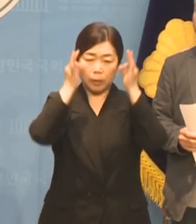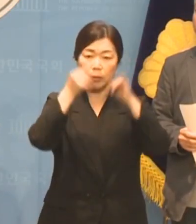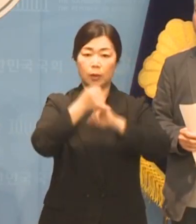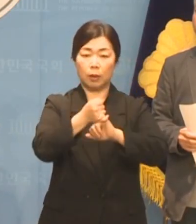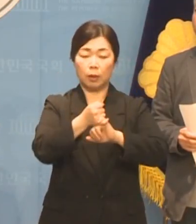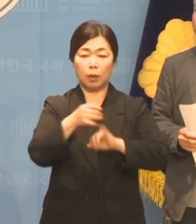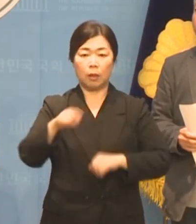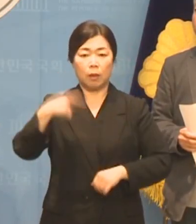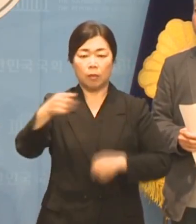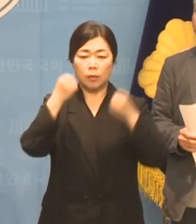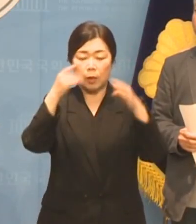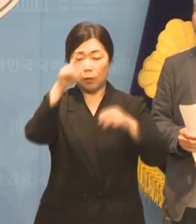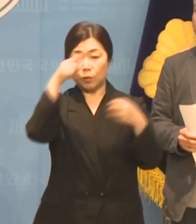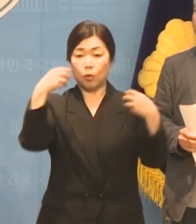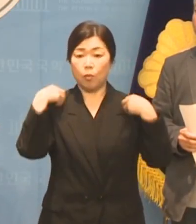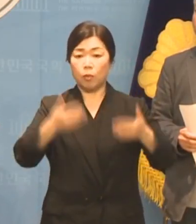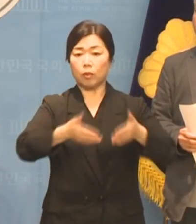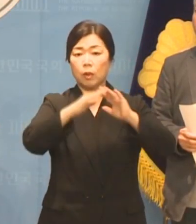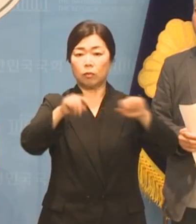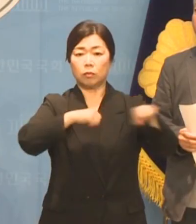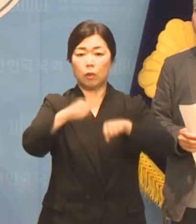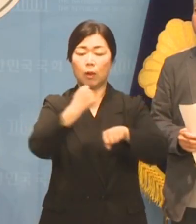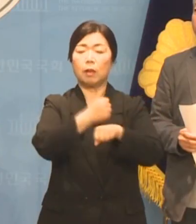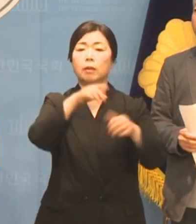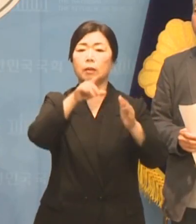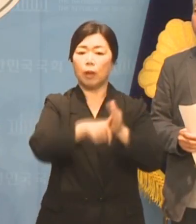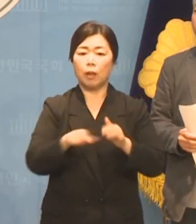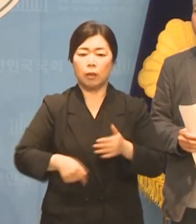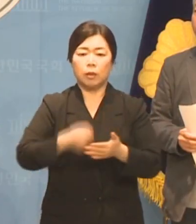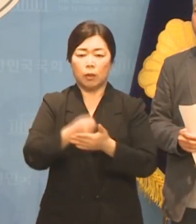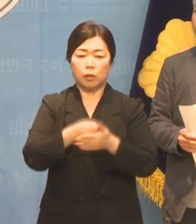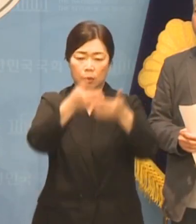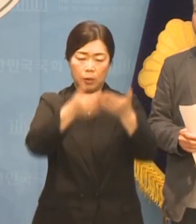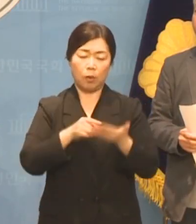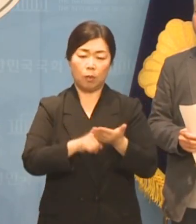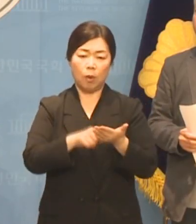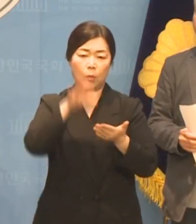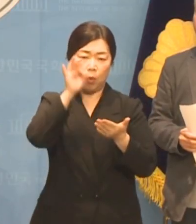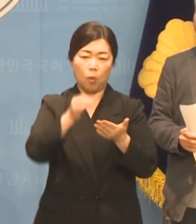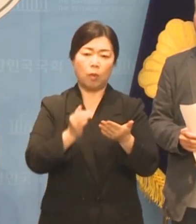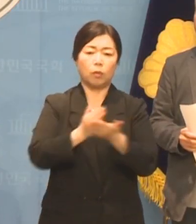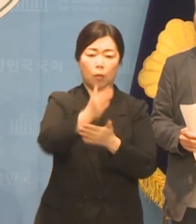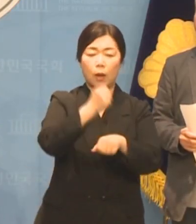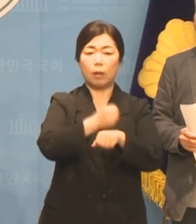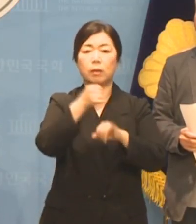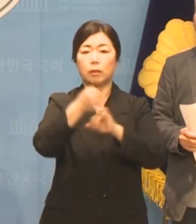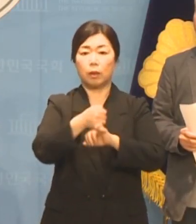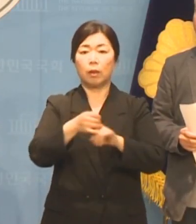다음 정부가 들어서더라도 이 결의안을 꼭 통과시키는 데 최선을